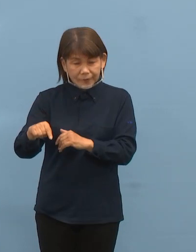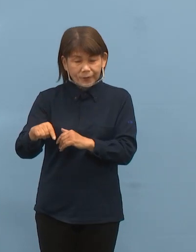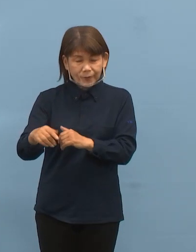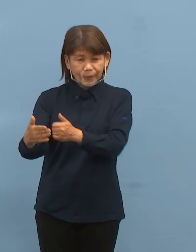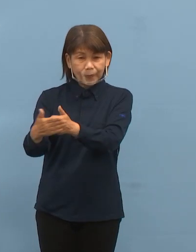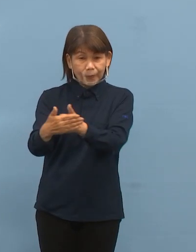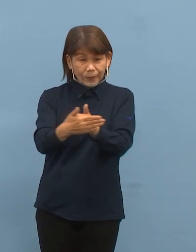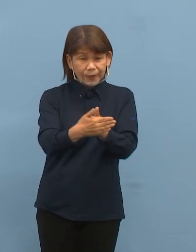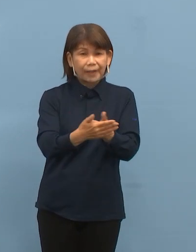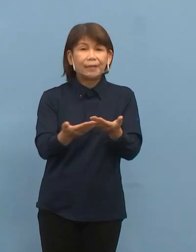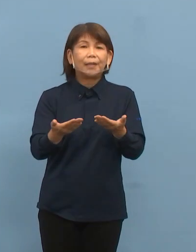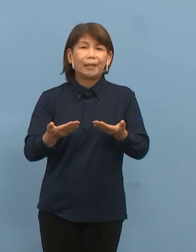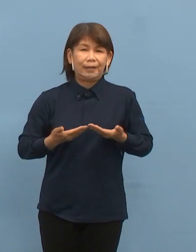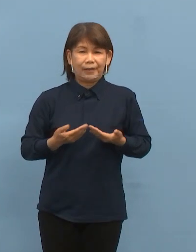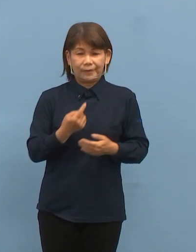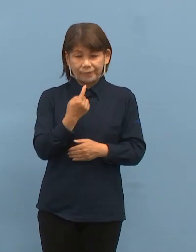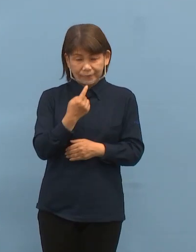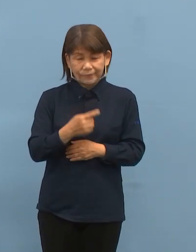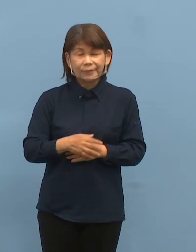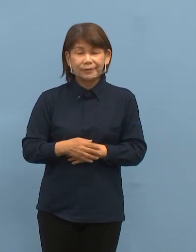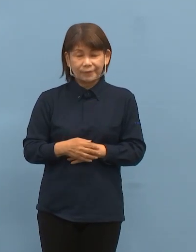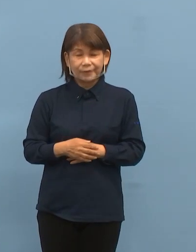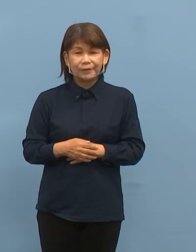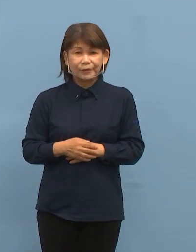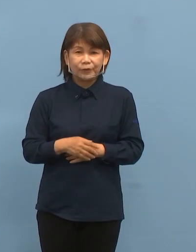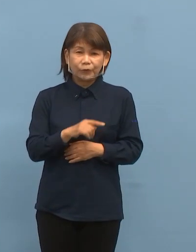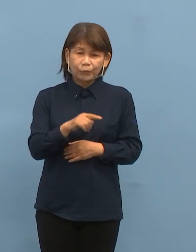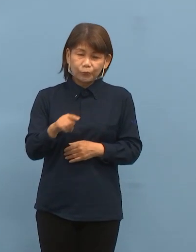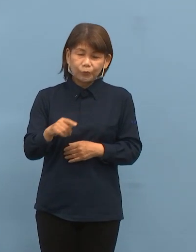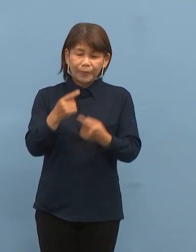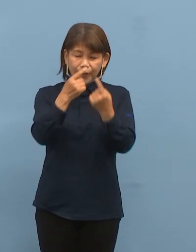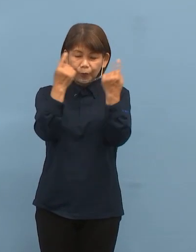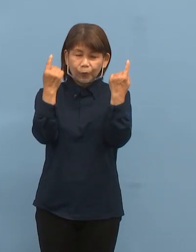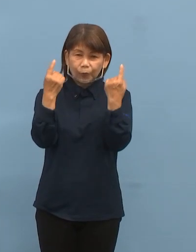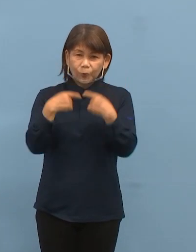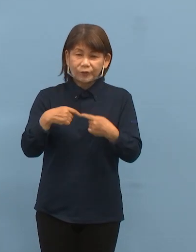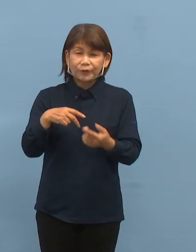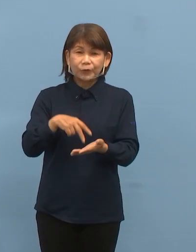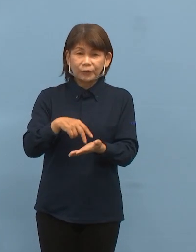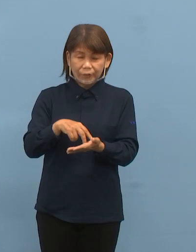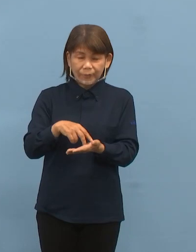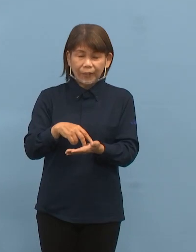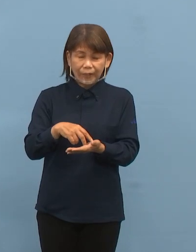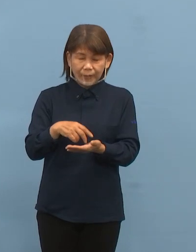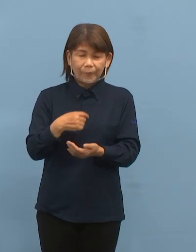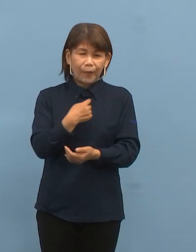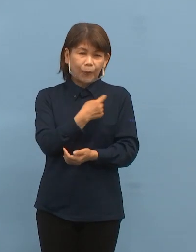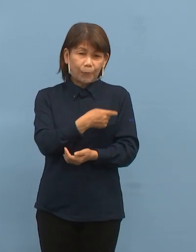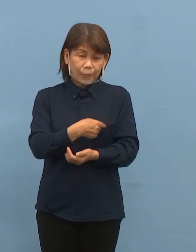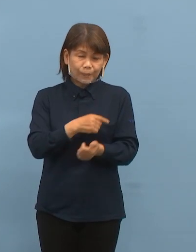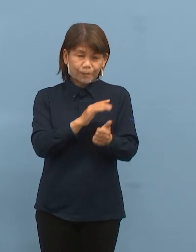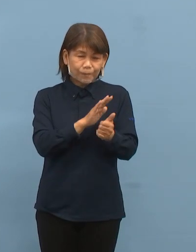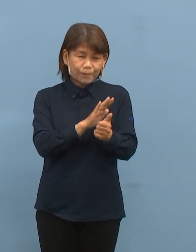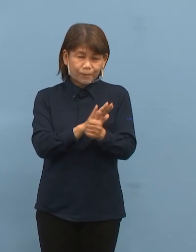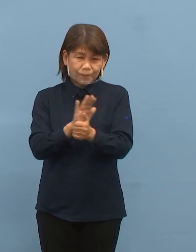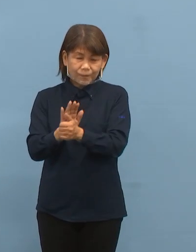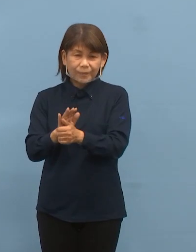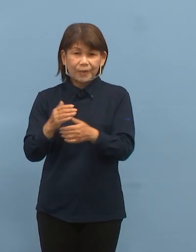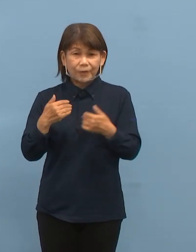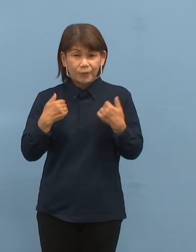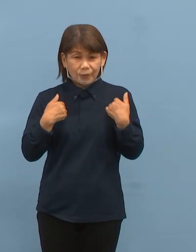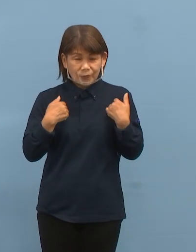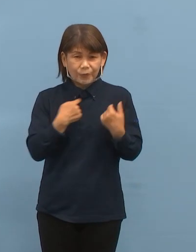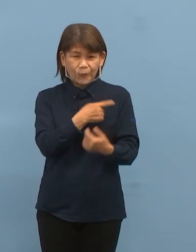推薦いただいたということもありますので、そういった思いに個人としてはそういった思いを大切にしなければいけないというところももちろんござい